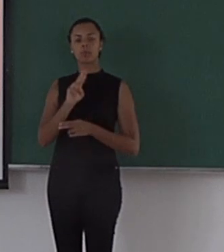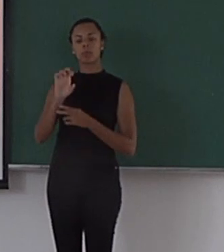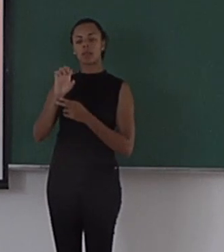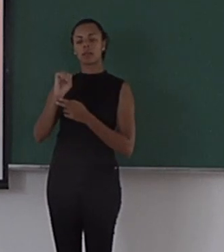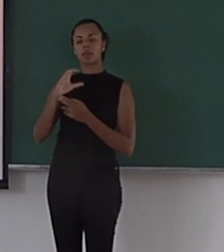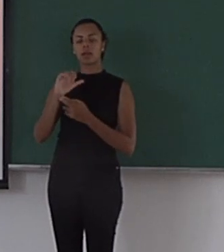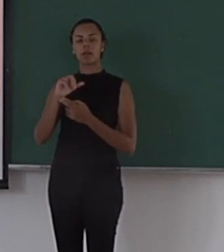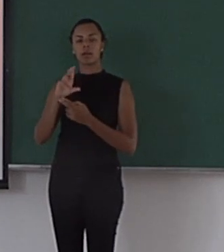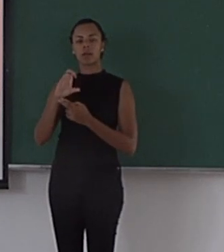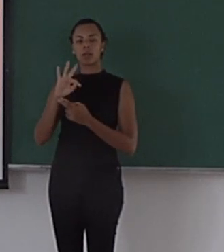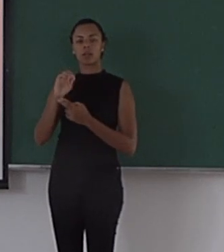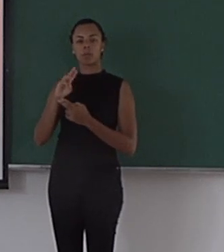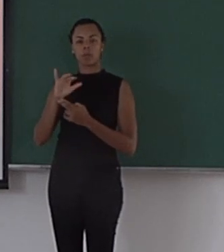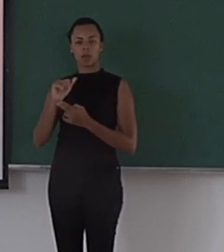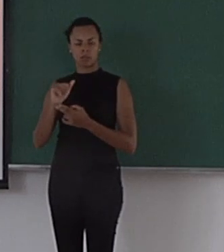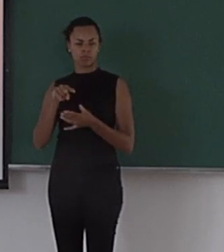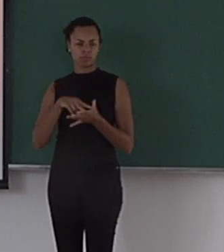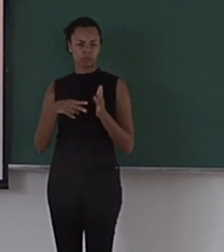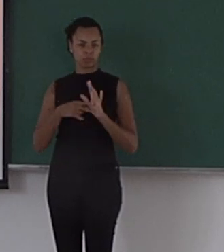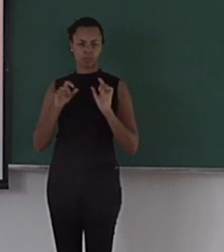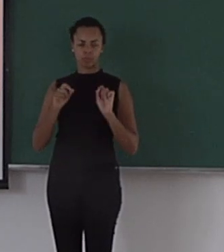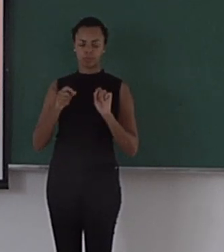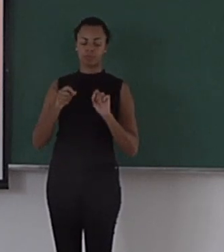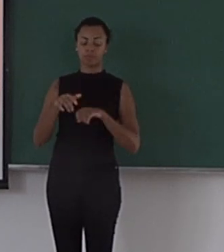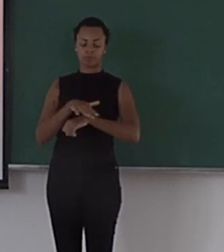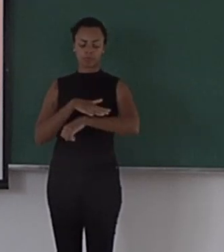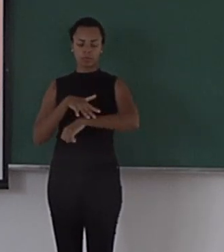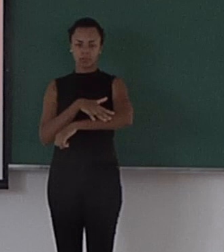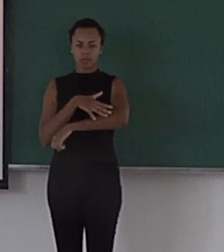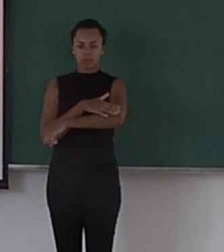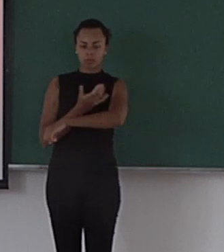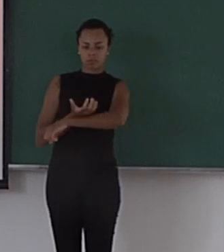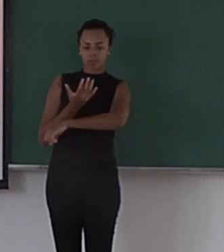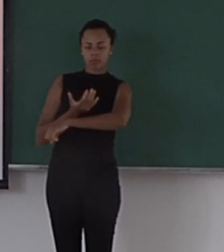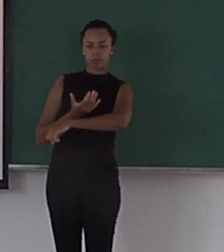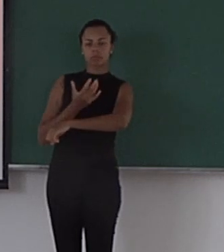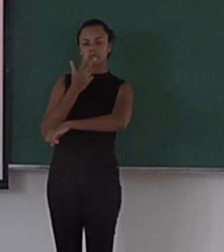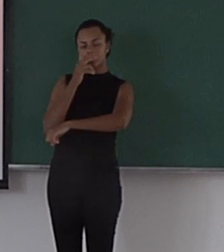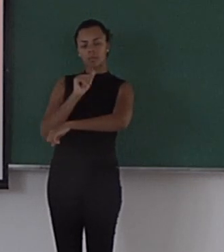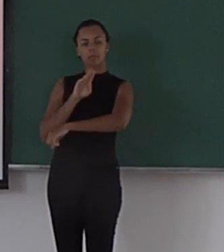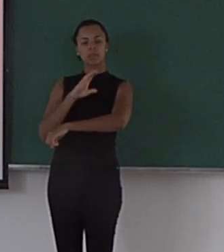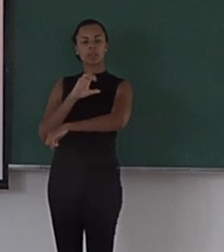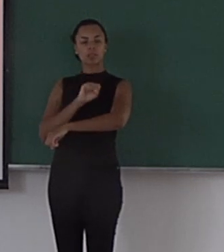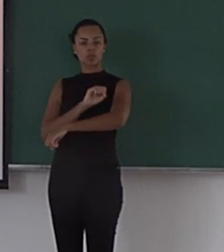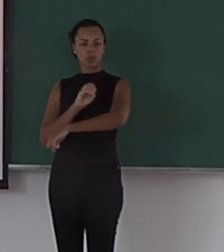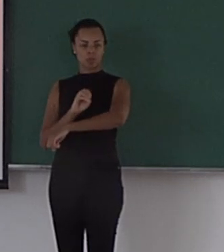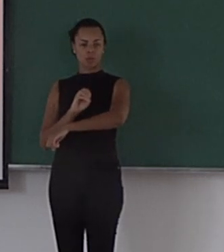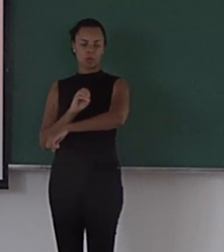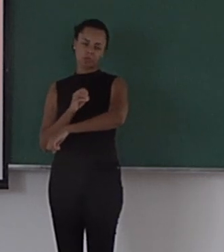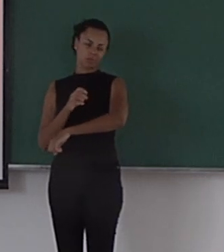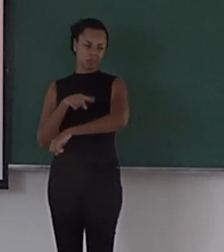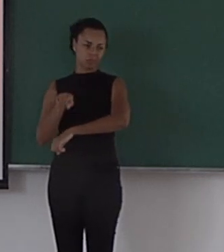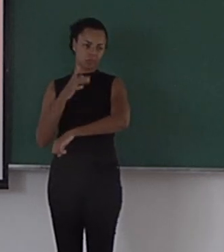ou seja, a gente considera que a área queimada é como se fosse um abscesso. Abscesso, mesmo vocês não